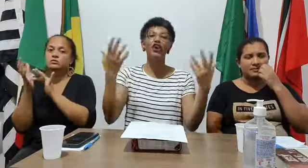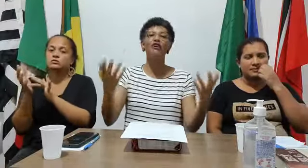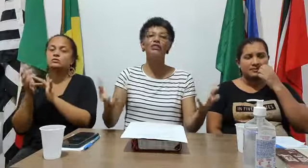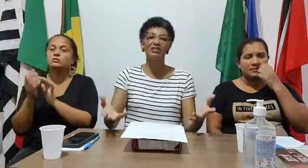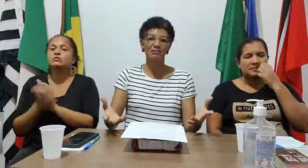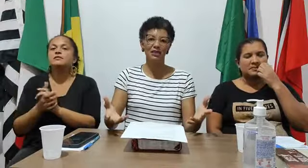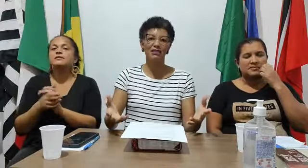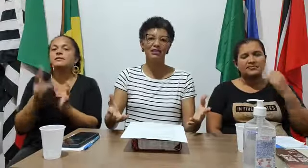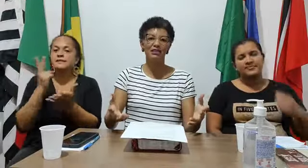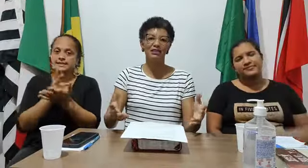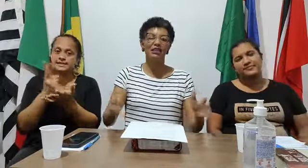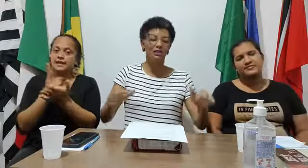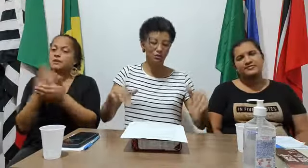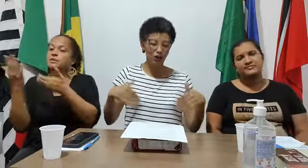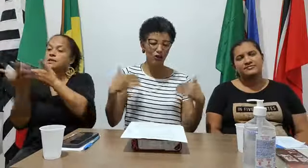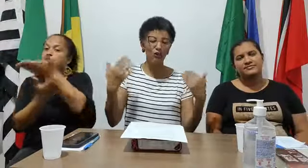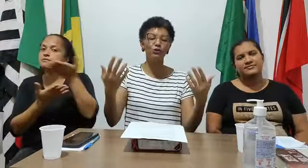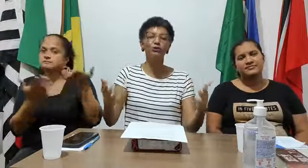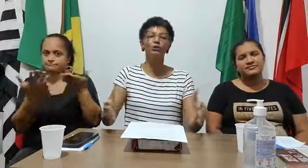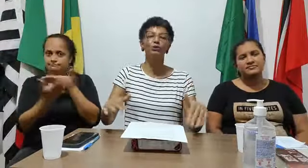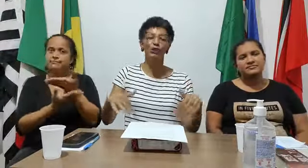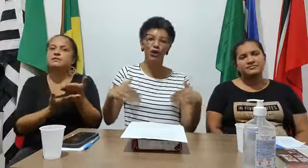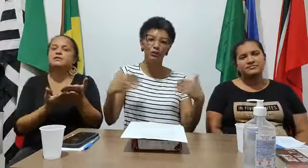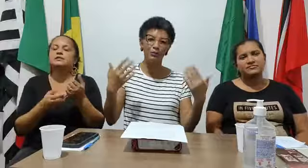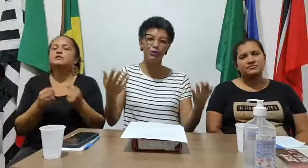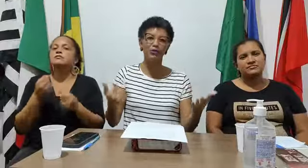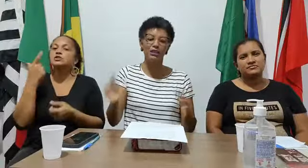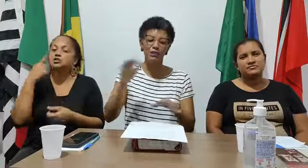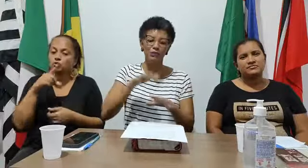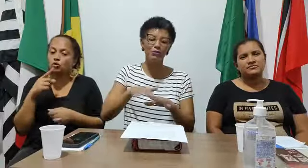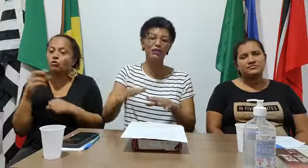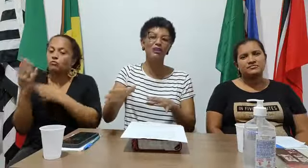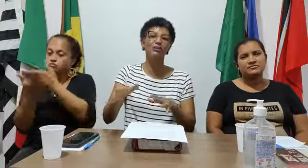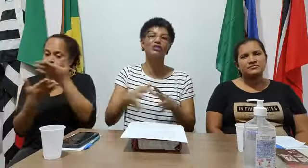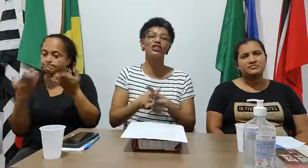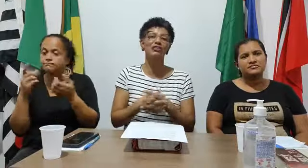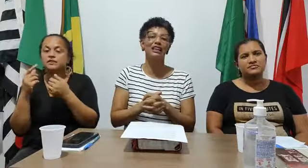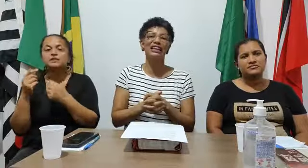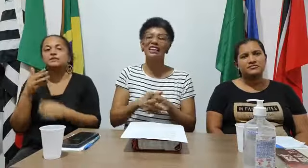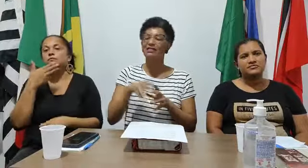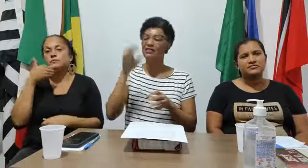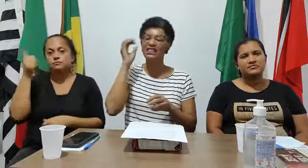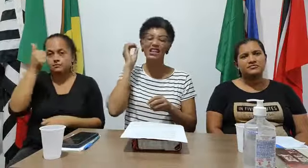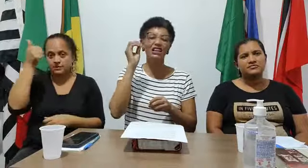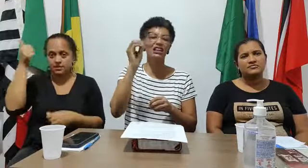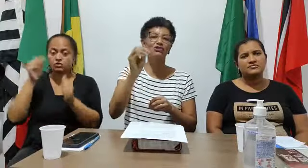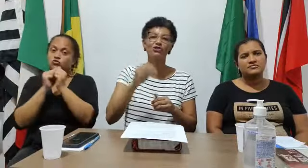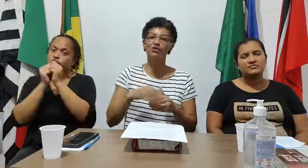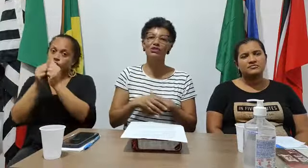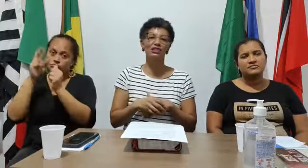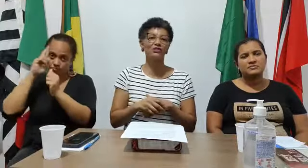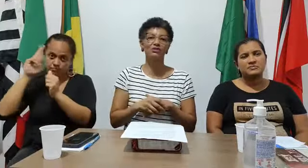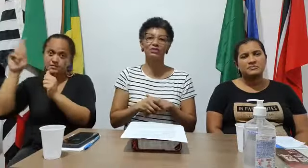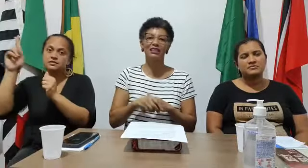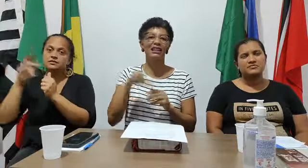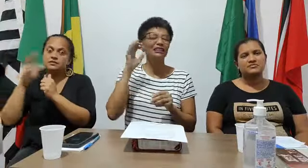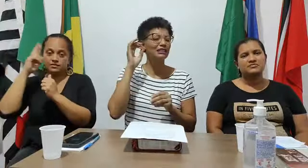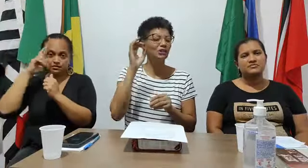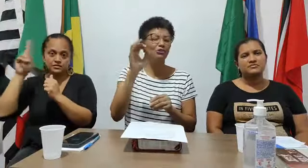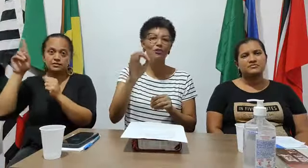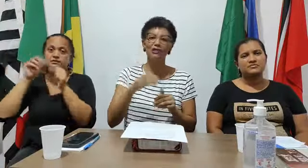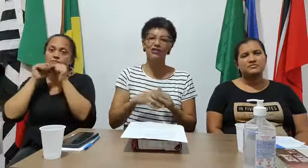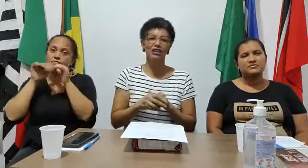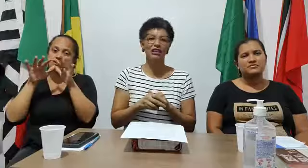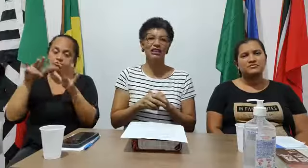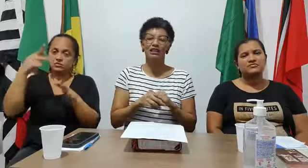plantar novas sementes. Ter uma nova conduta, uma nova postura, se submeter ao Senhor. E Ele vai fazer grandes coisas na sua vida.